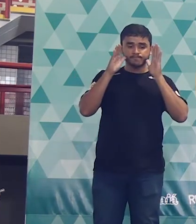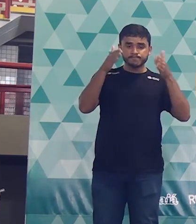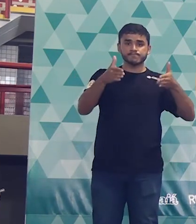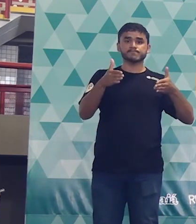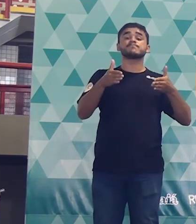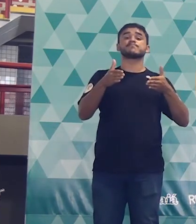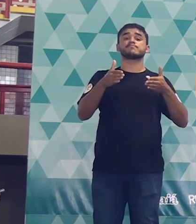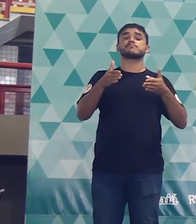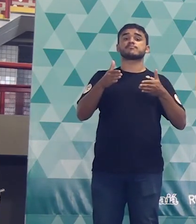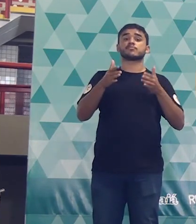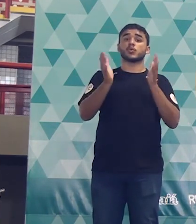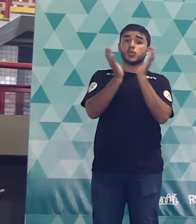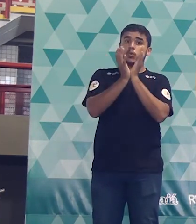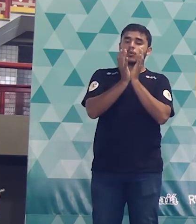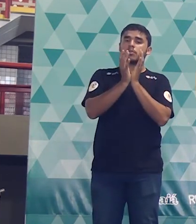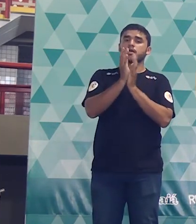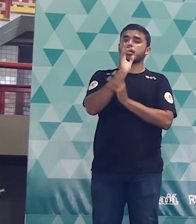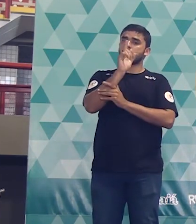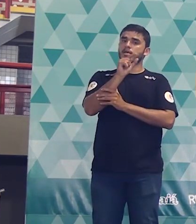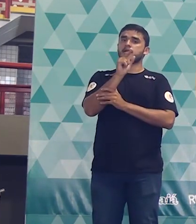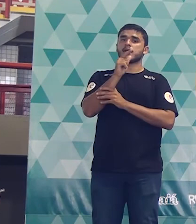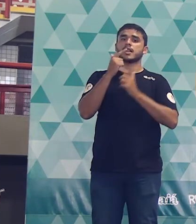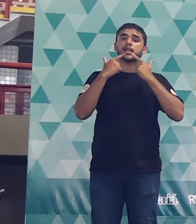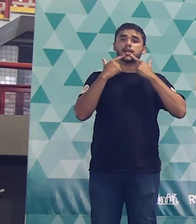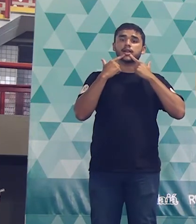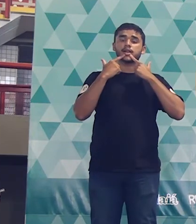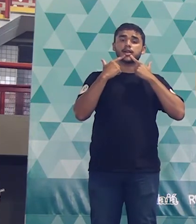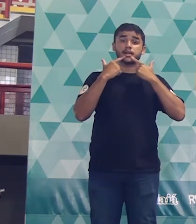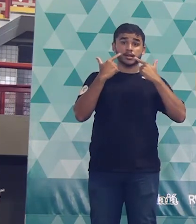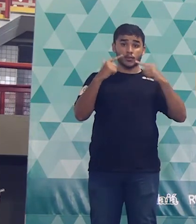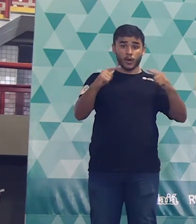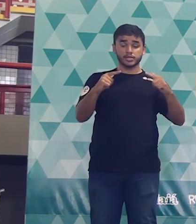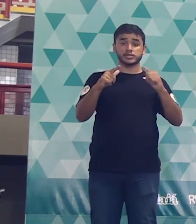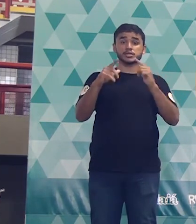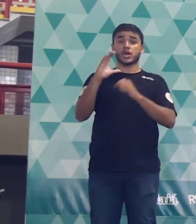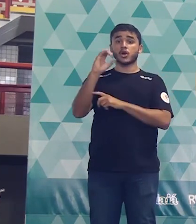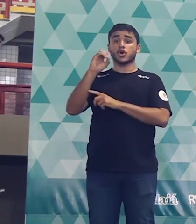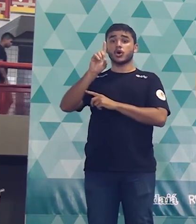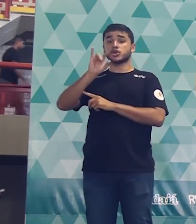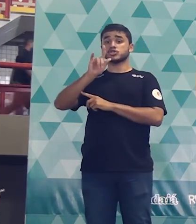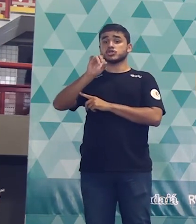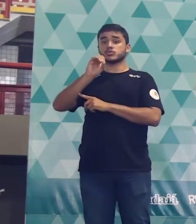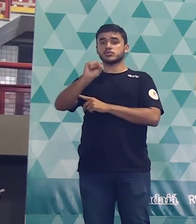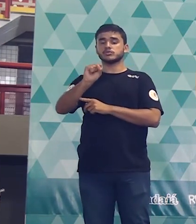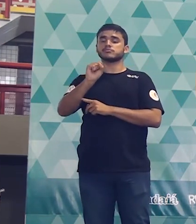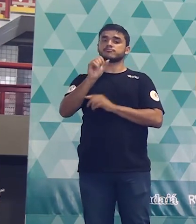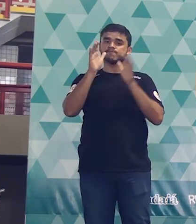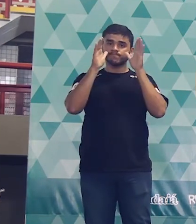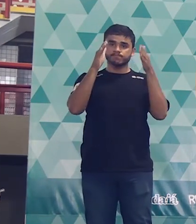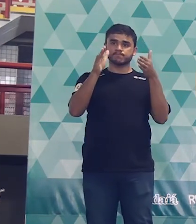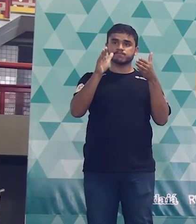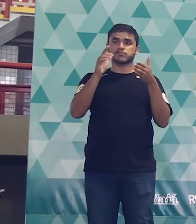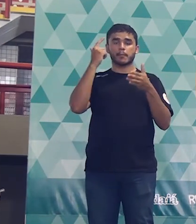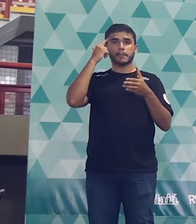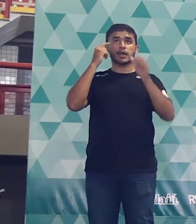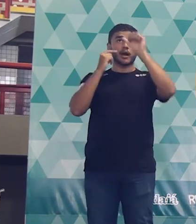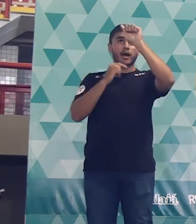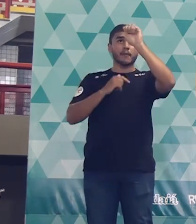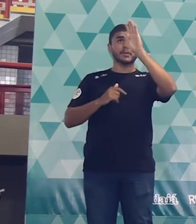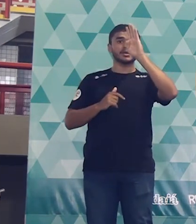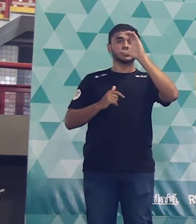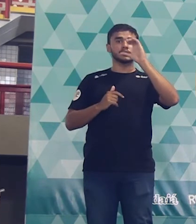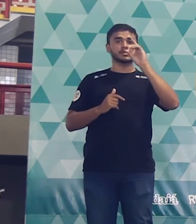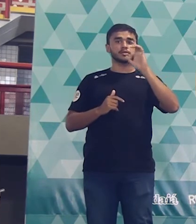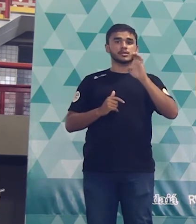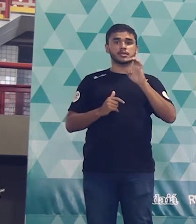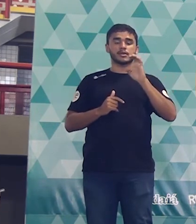prova objetiva, não é subjetiva. E o nosso objetivo hoje, há 15 dias da prova de linguagens e códigos,